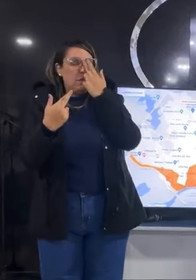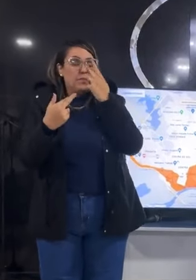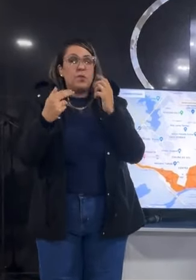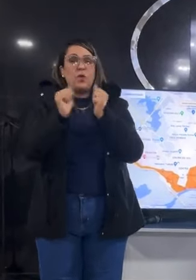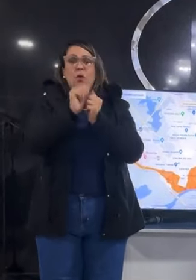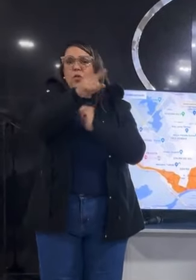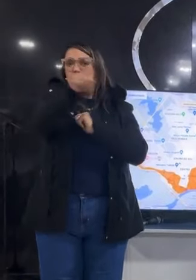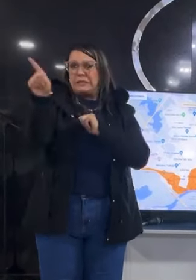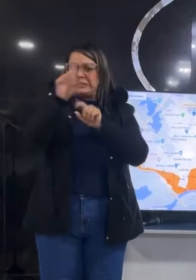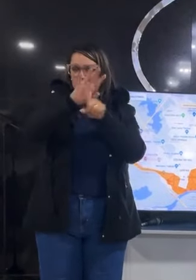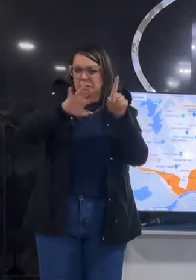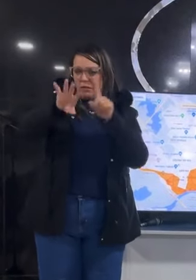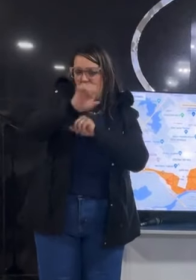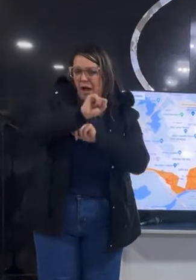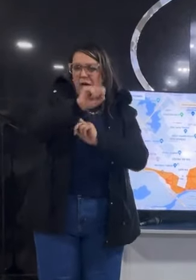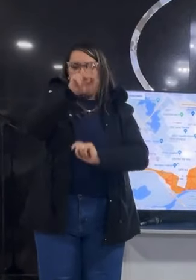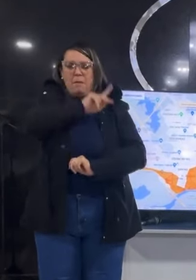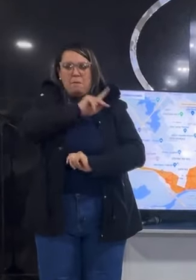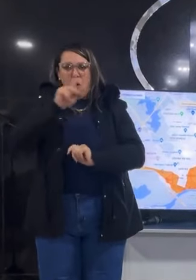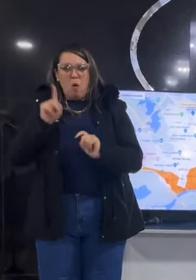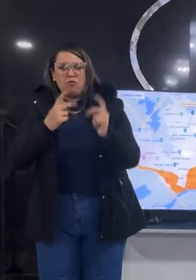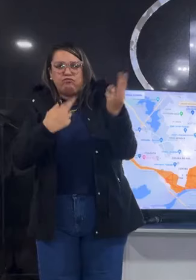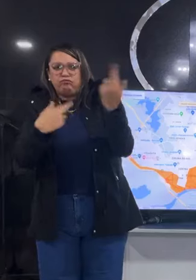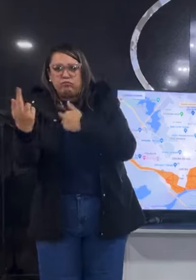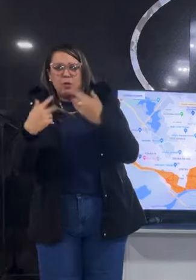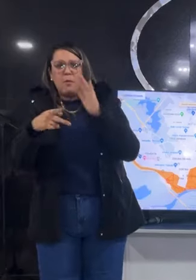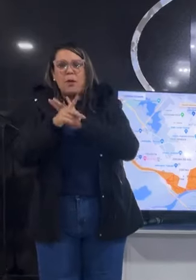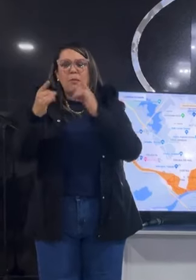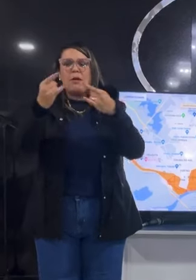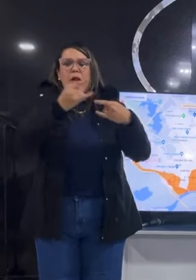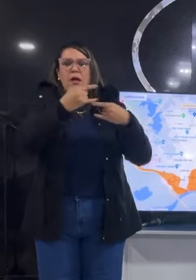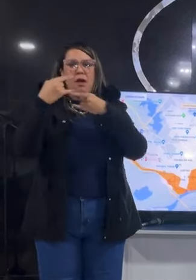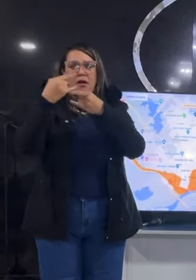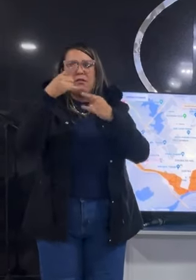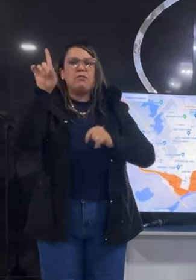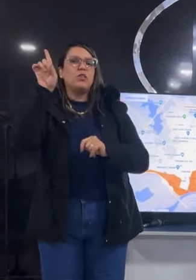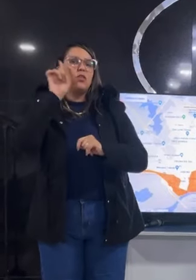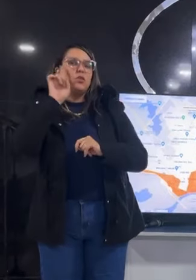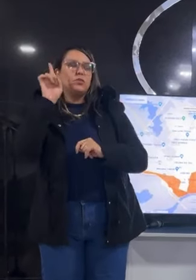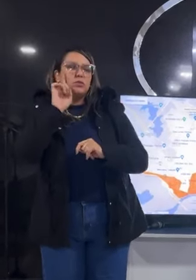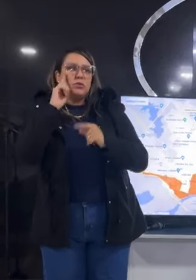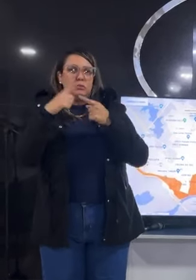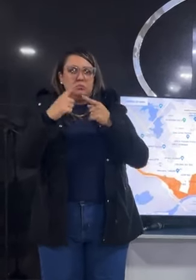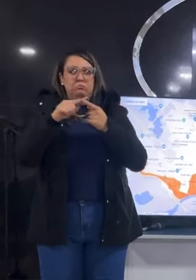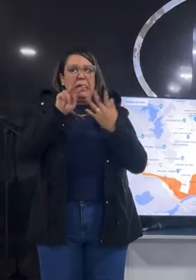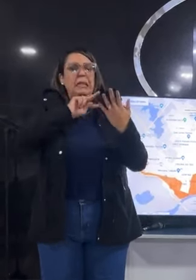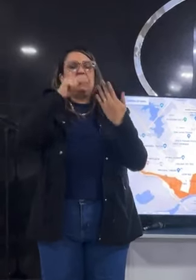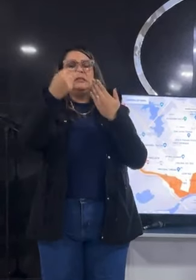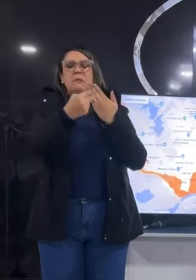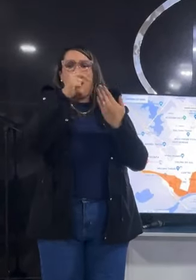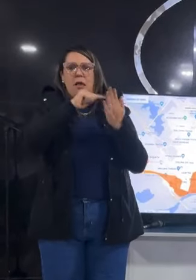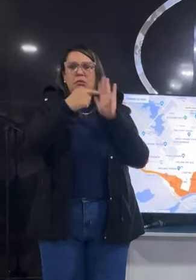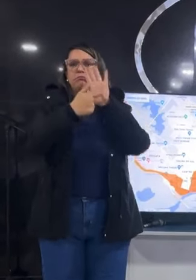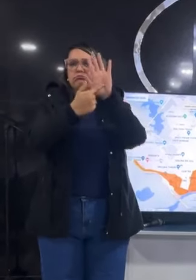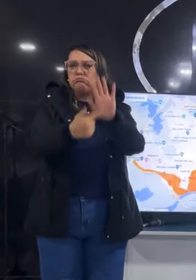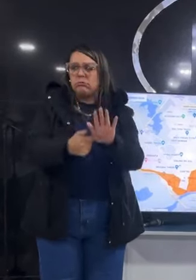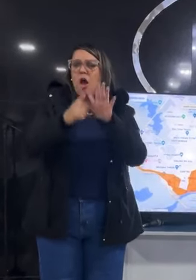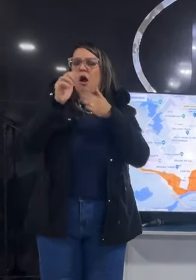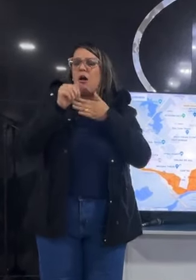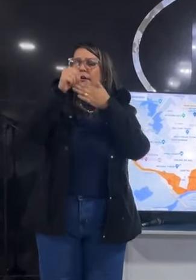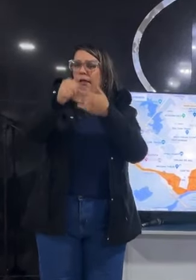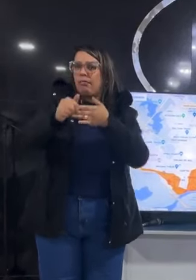aí com a sociedade com a população nessas lives diárias né Eh para levar Total transparência orientação